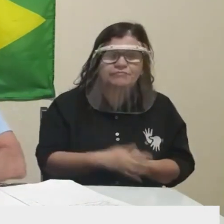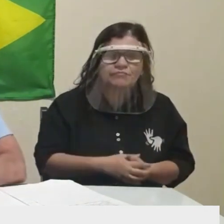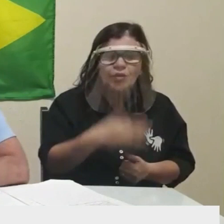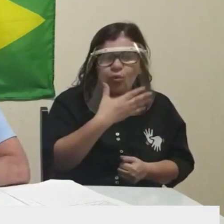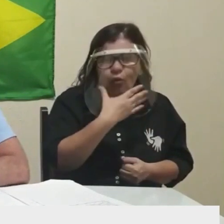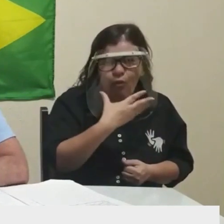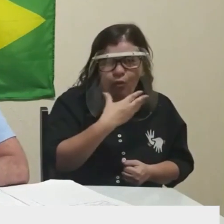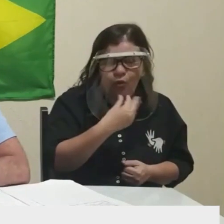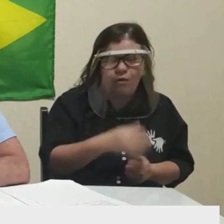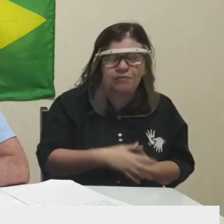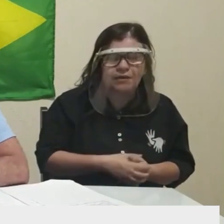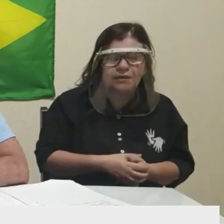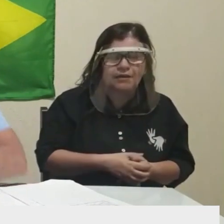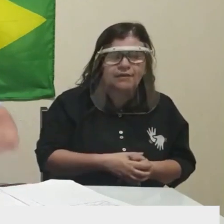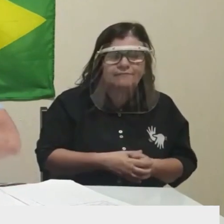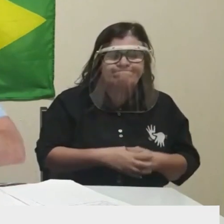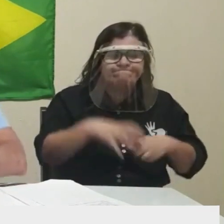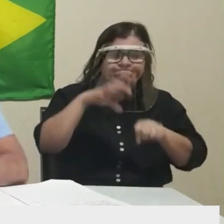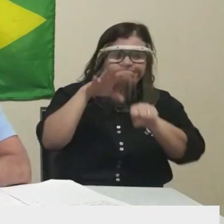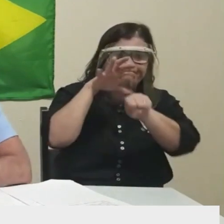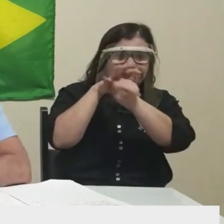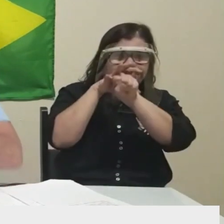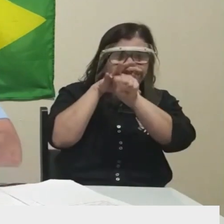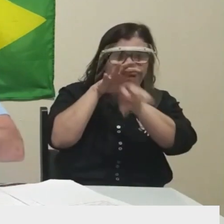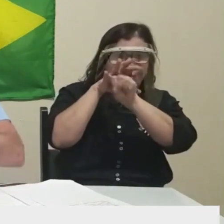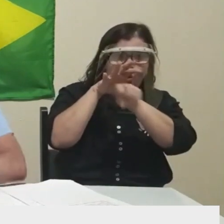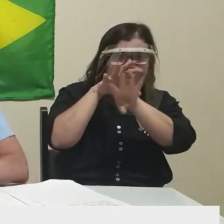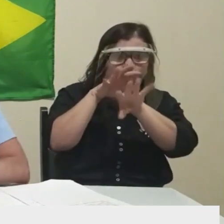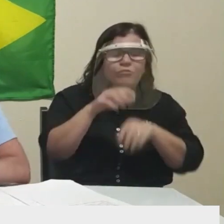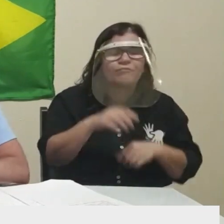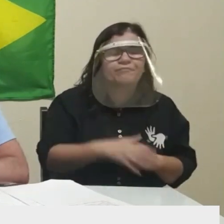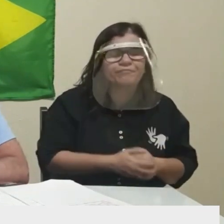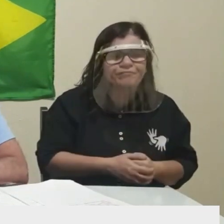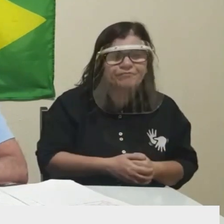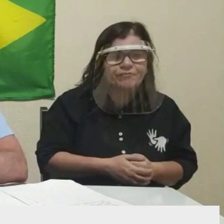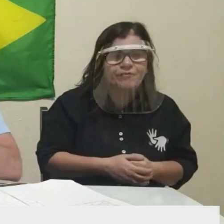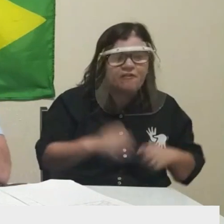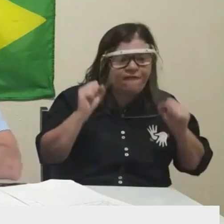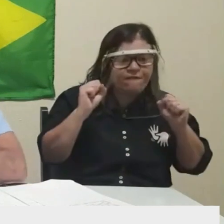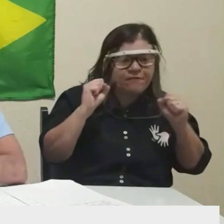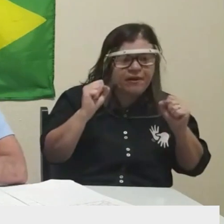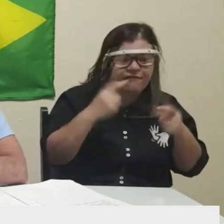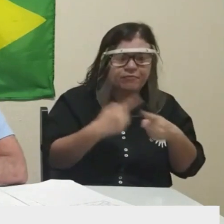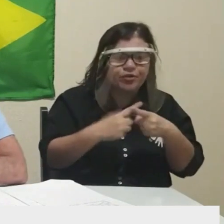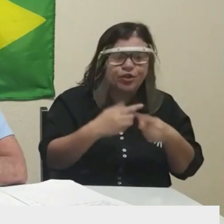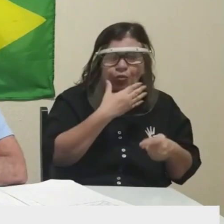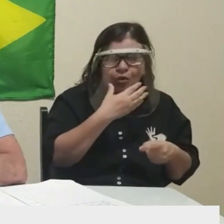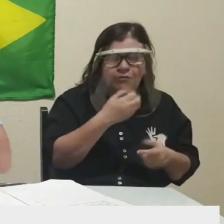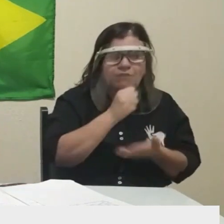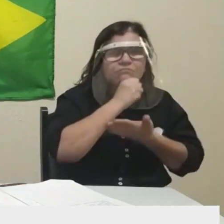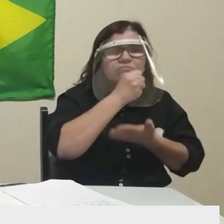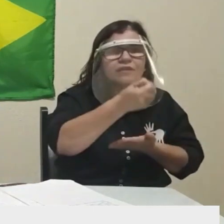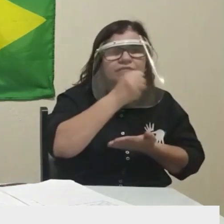Ah, uma dentro lá, marqueteiro da Globo, vivia dando entrevista. A Globo vibrava, né? A Globo vibrava. O que, que o marqueteiro falava? Falava para